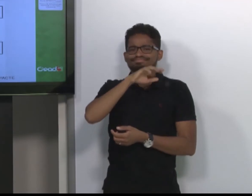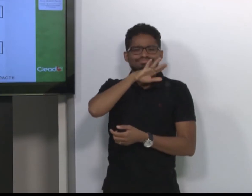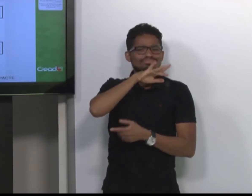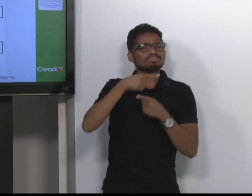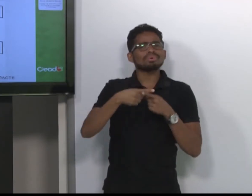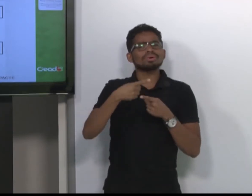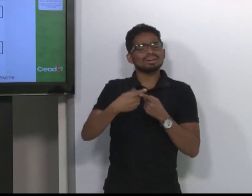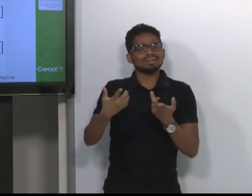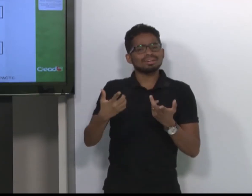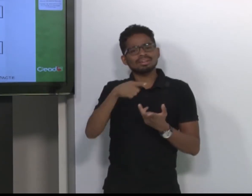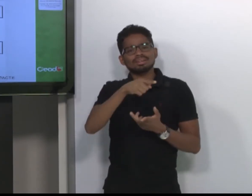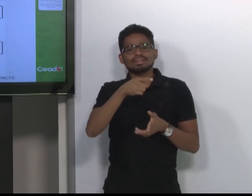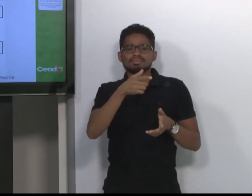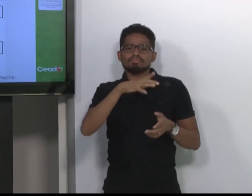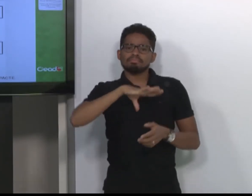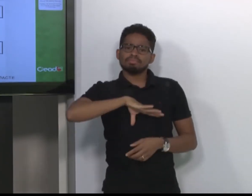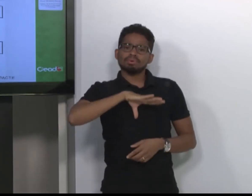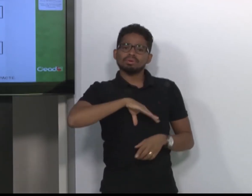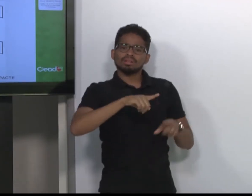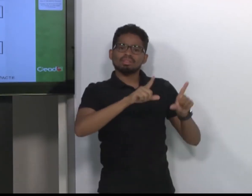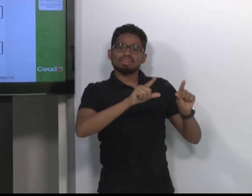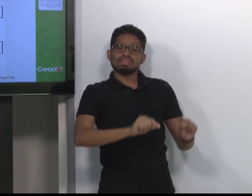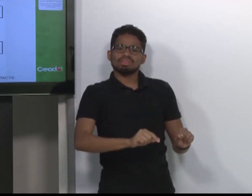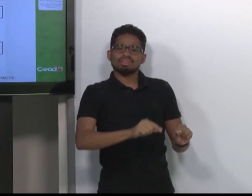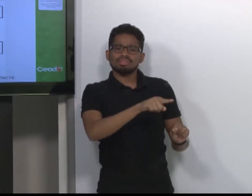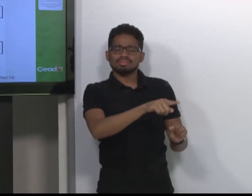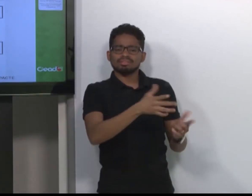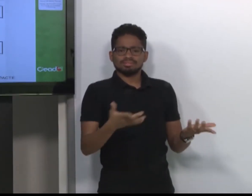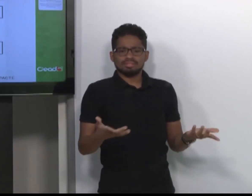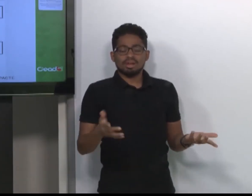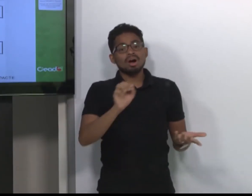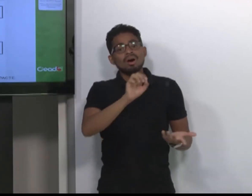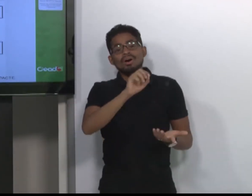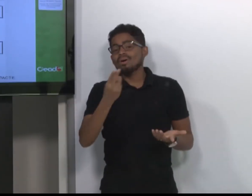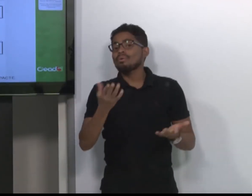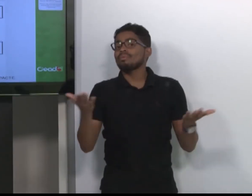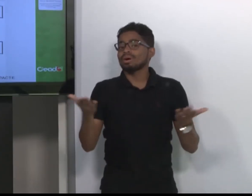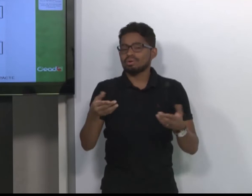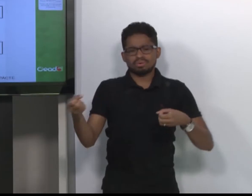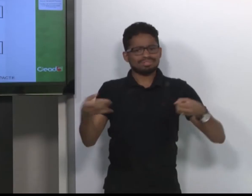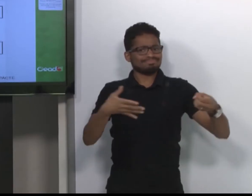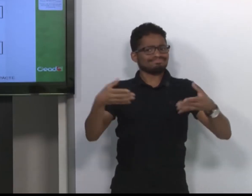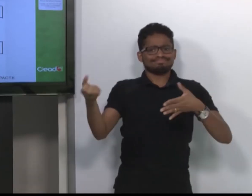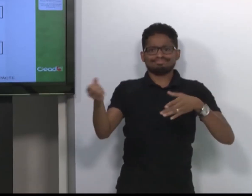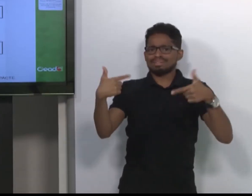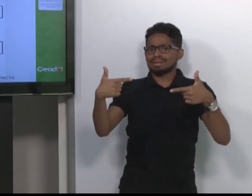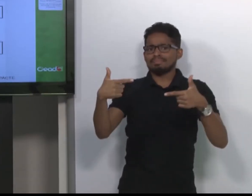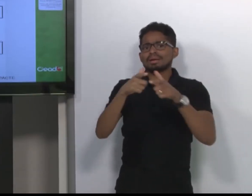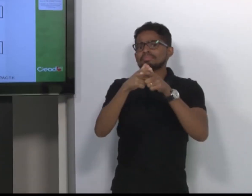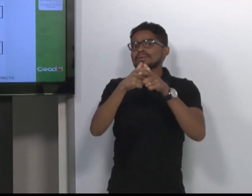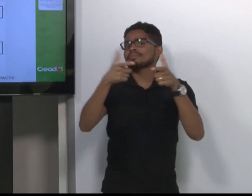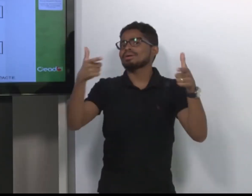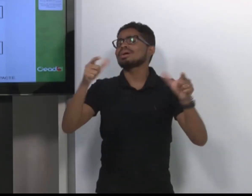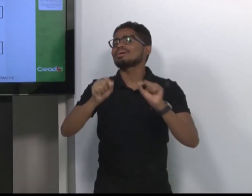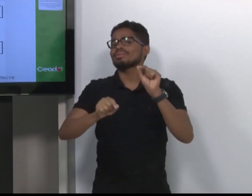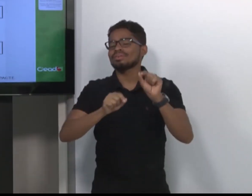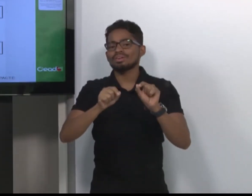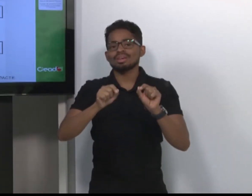portuguesa. Ou o que acontece, por exemplo, está ampliando o campo de trabalho para a